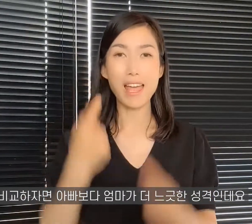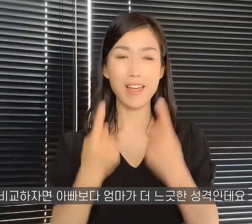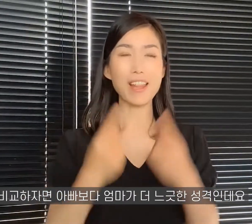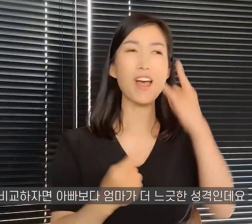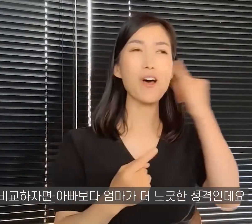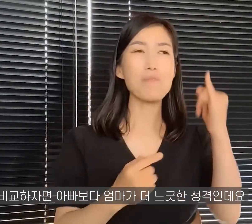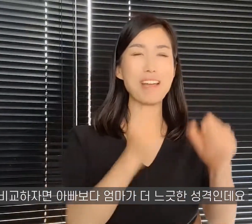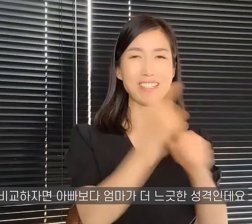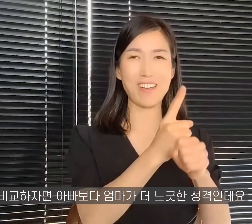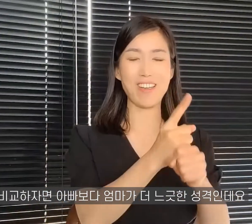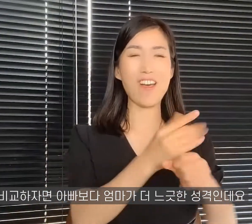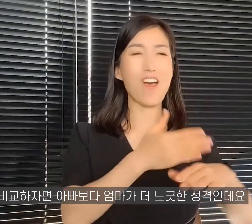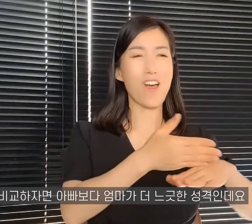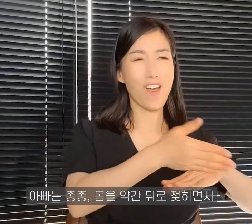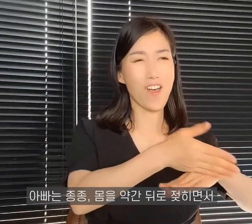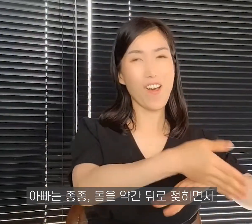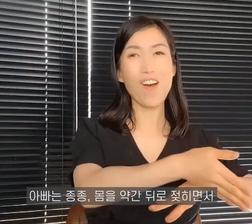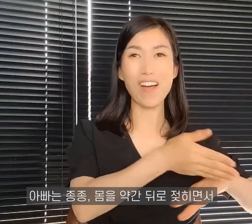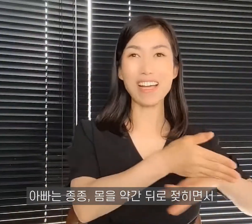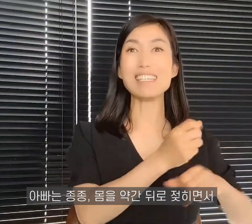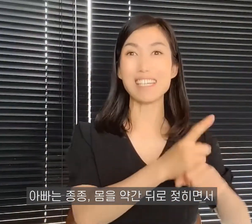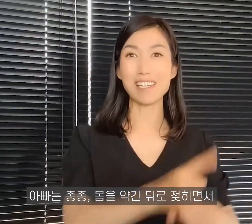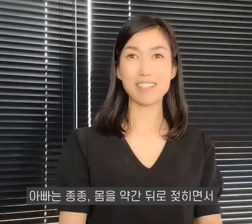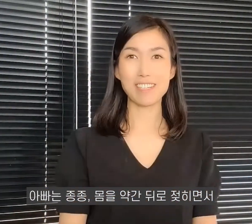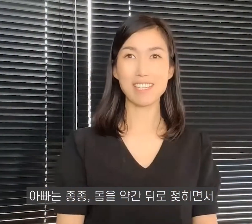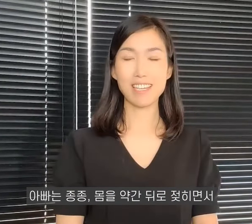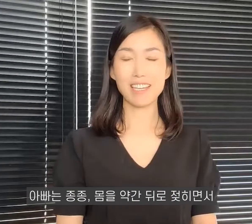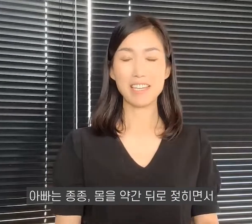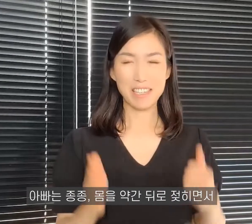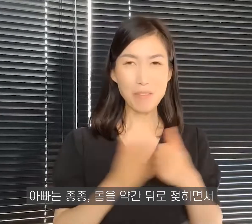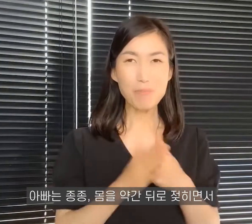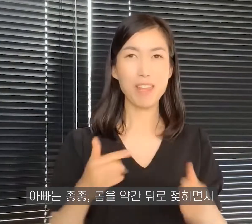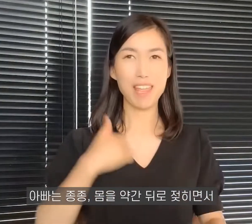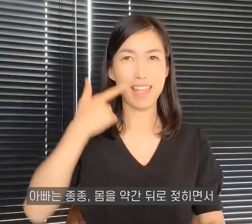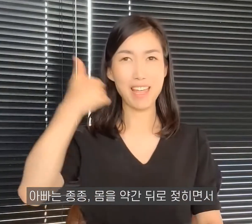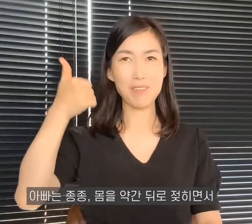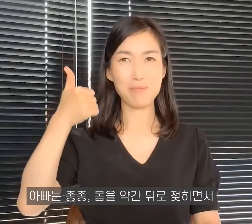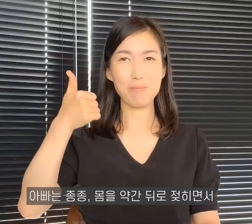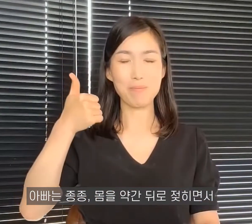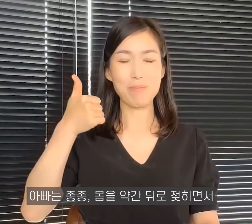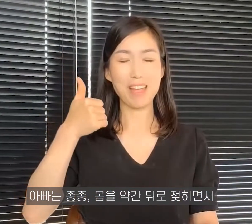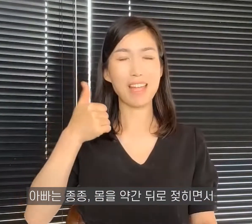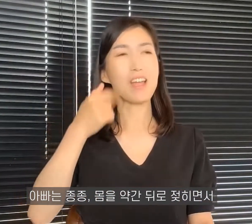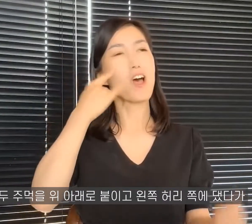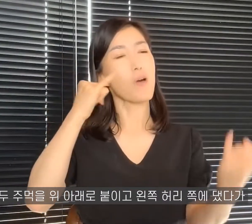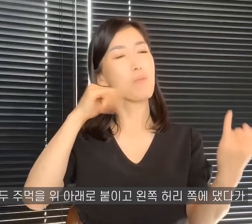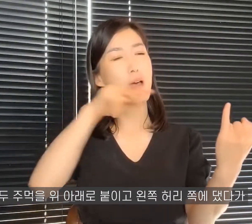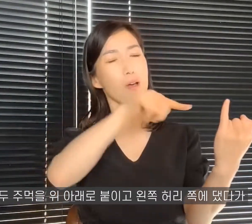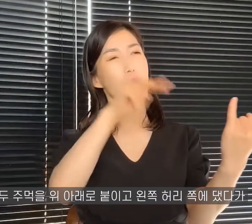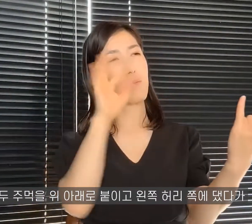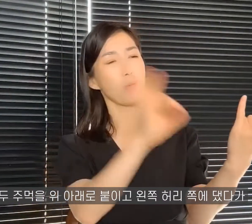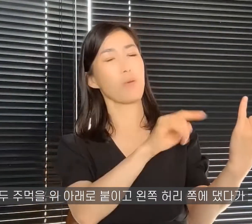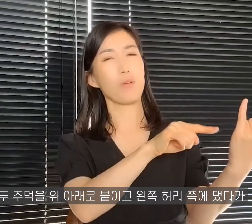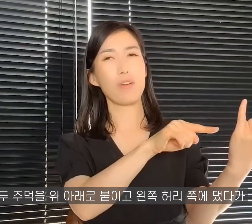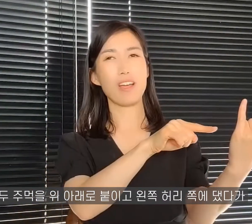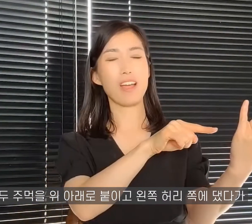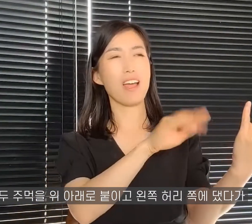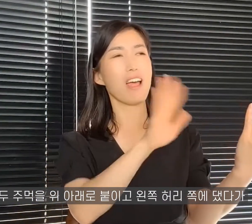인데요 아빠는 종종 몸을 약간 뒤로 젖히면서 두 주먹을 위아래로 붙이고